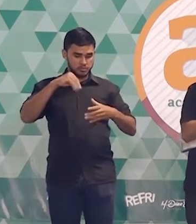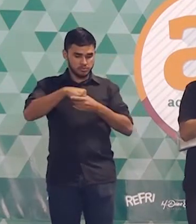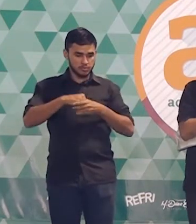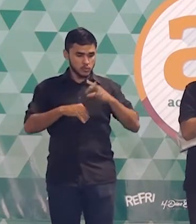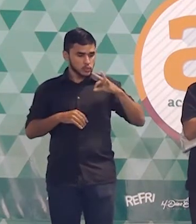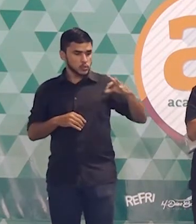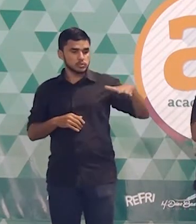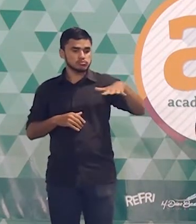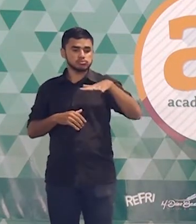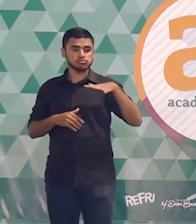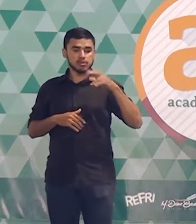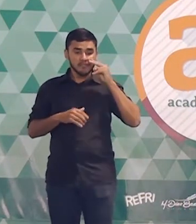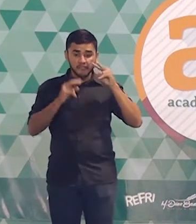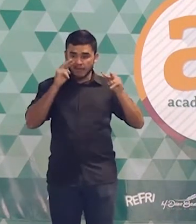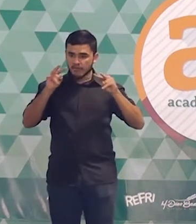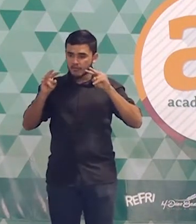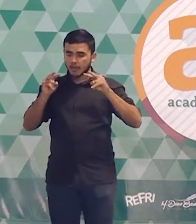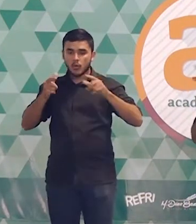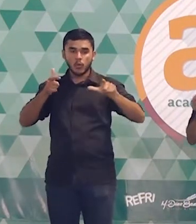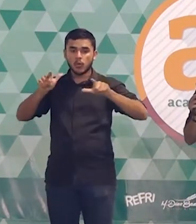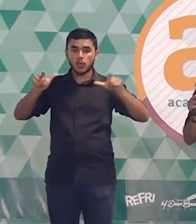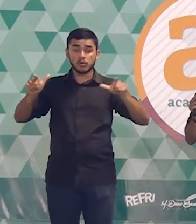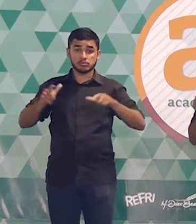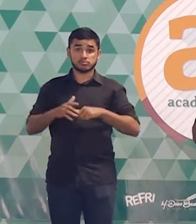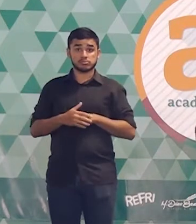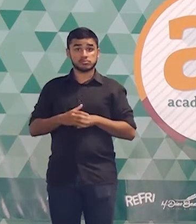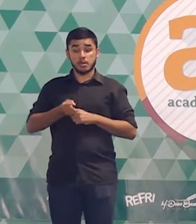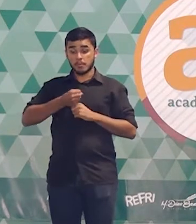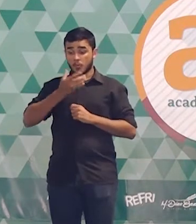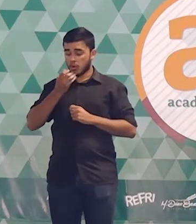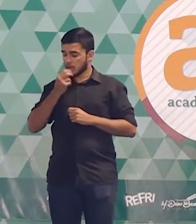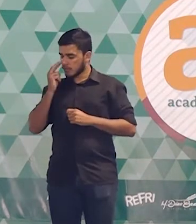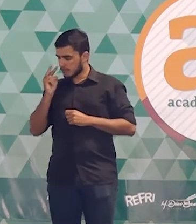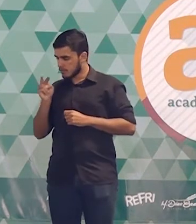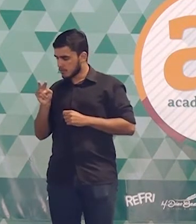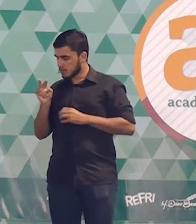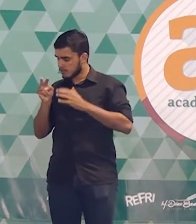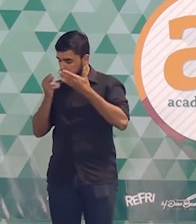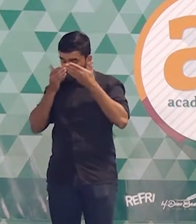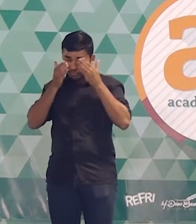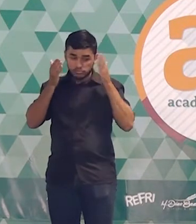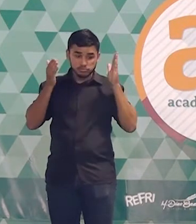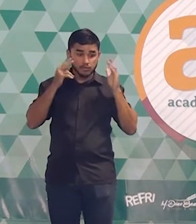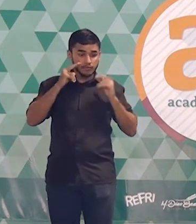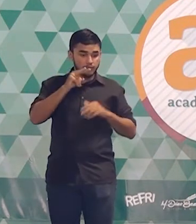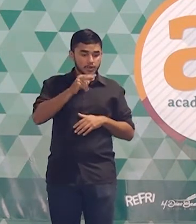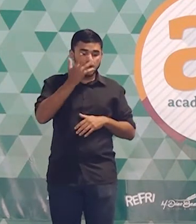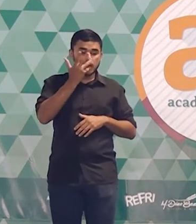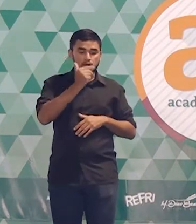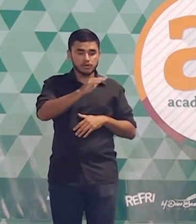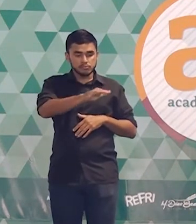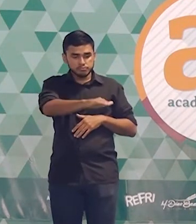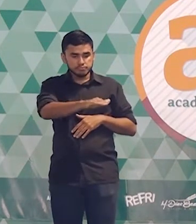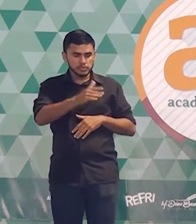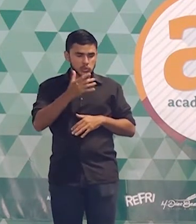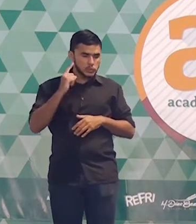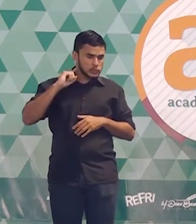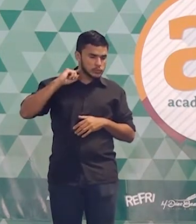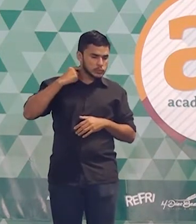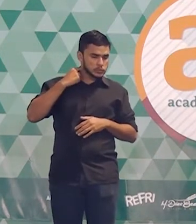teus pés. E o poeta viu uma criança suja,